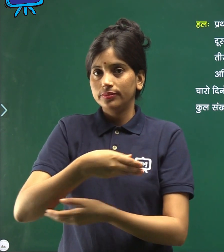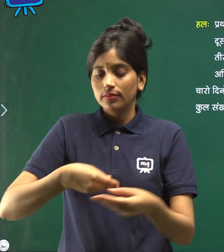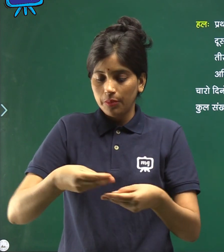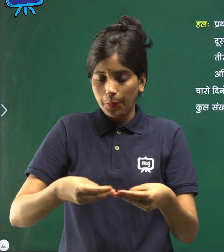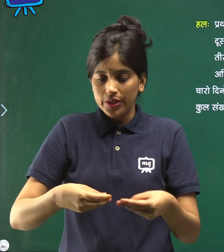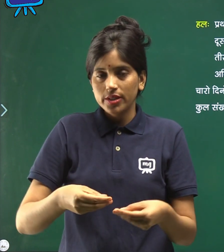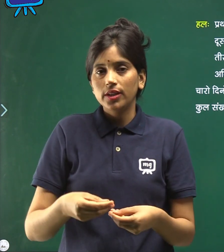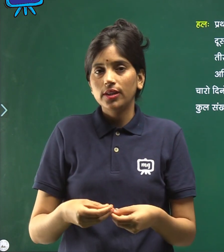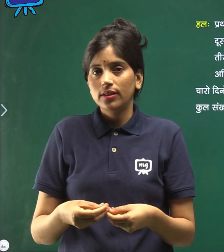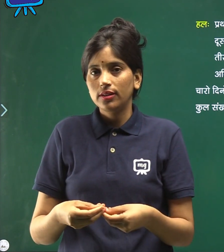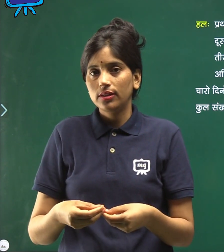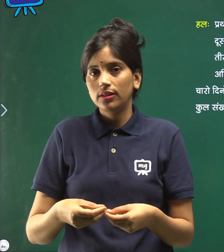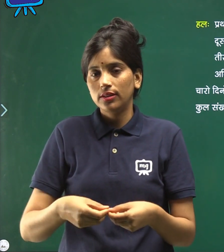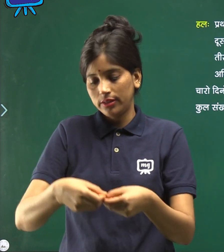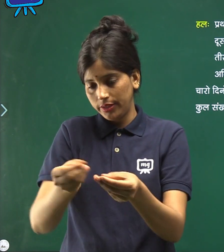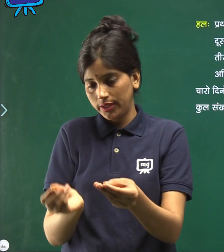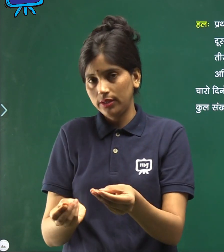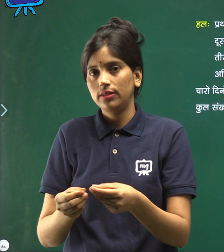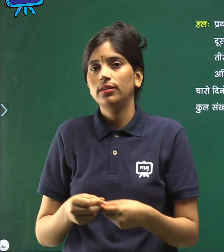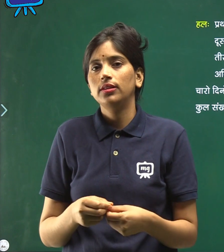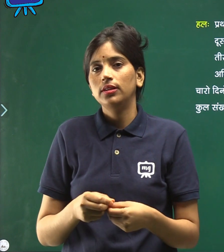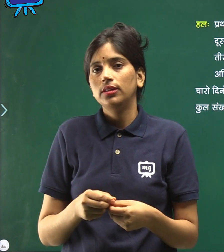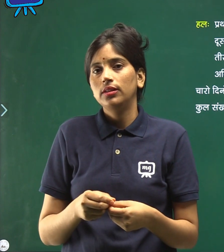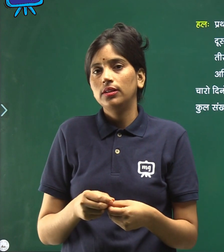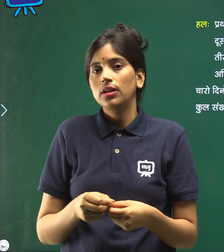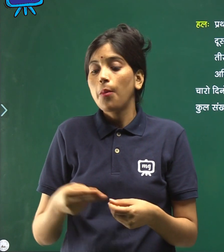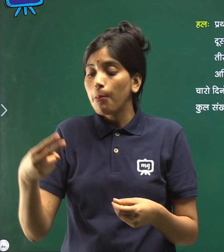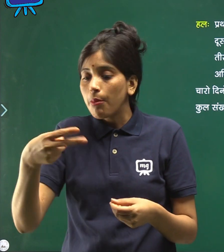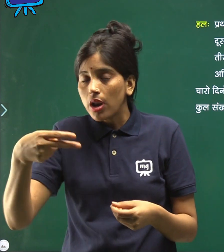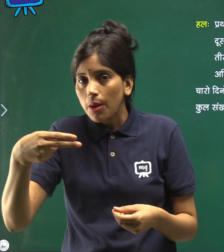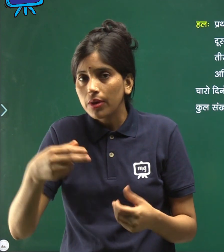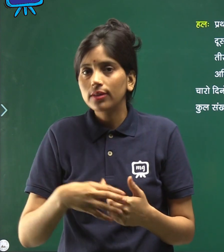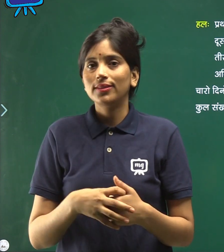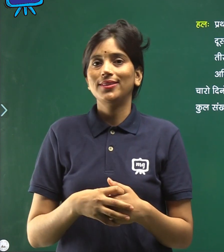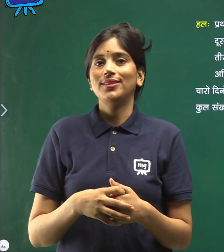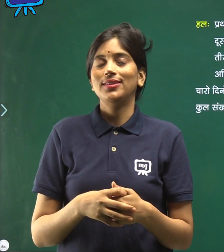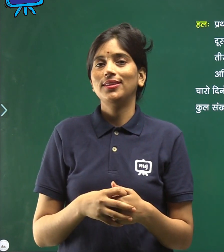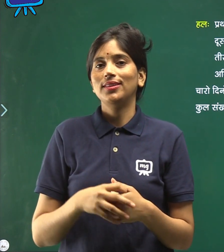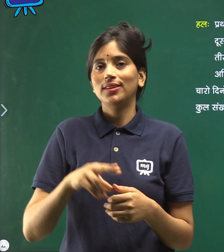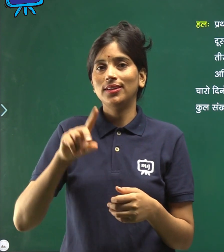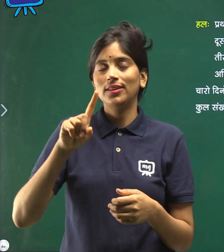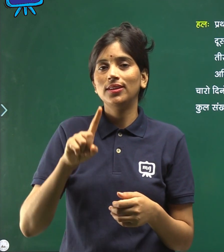बेचे गए टिकट बराबर